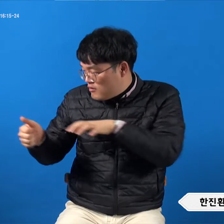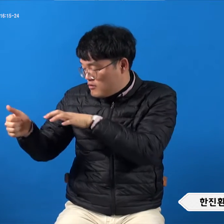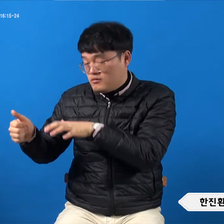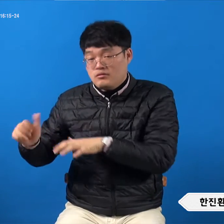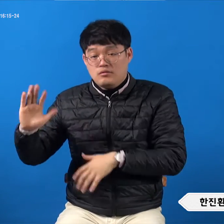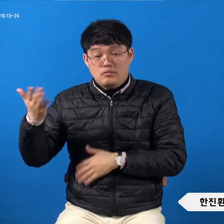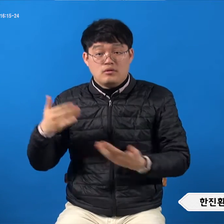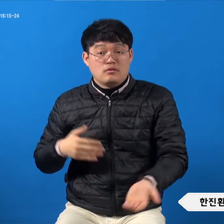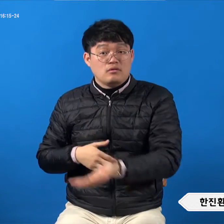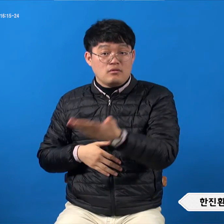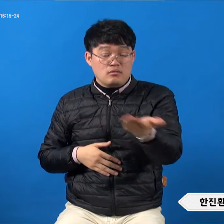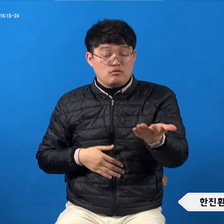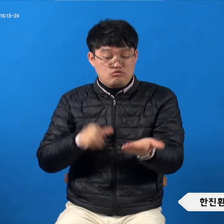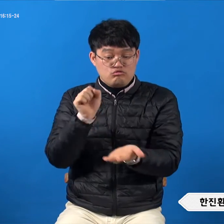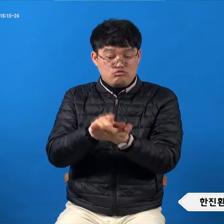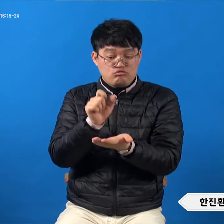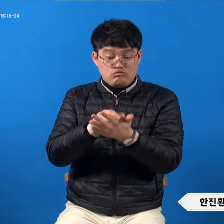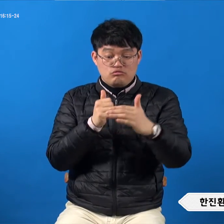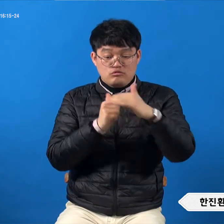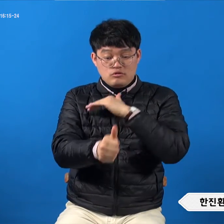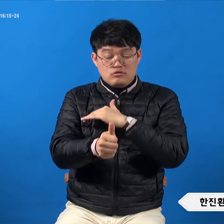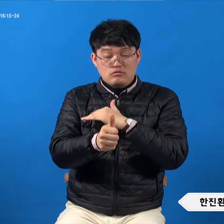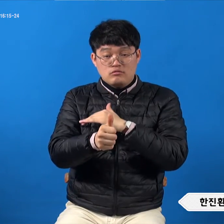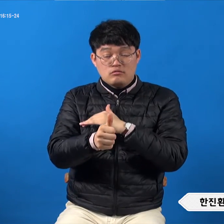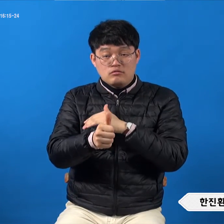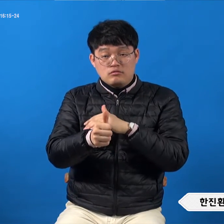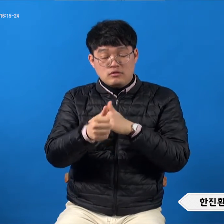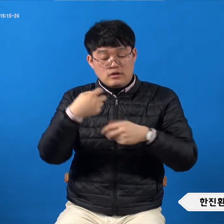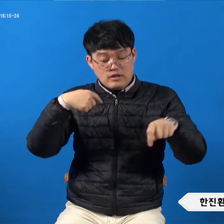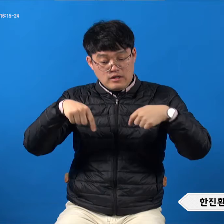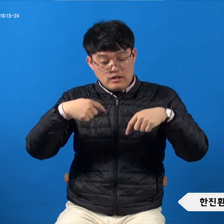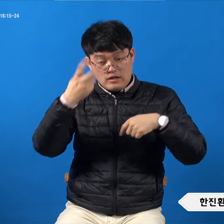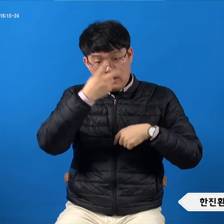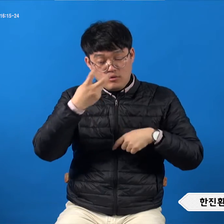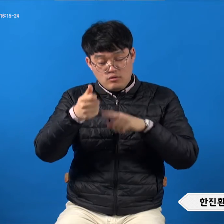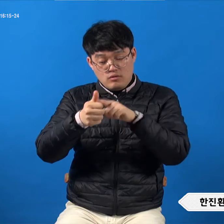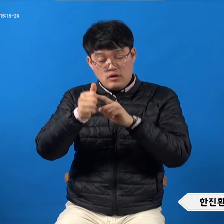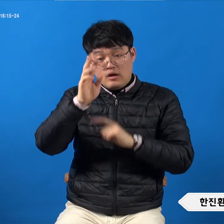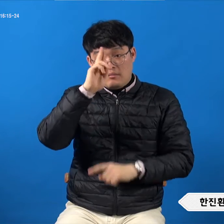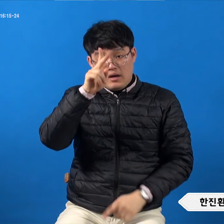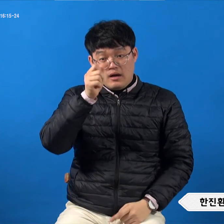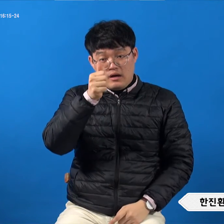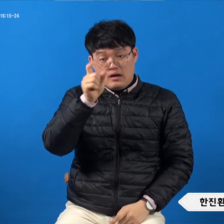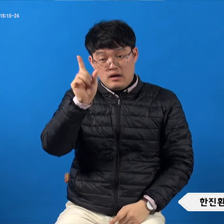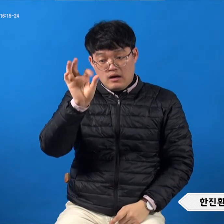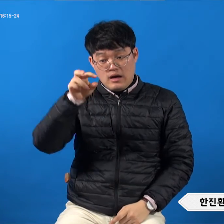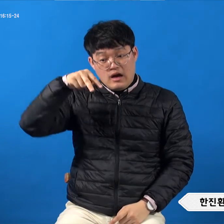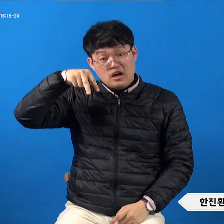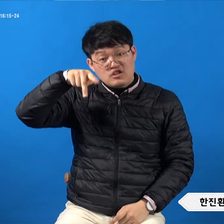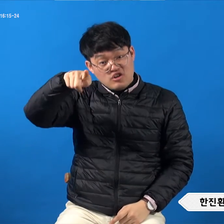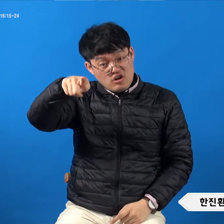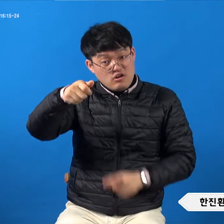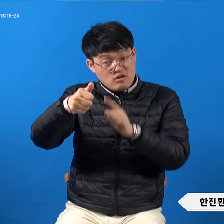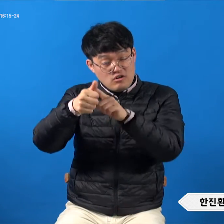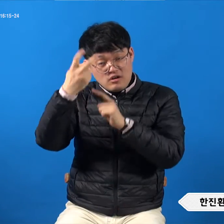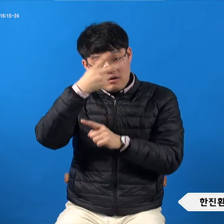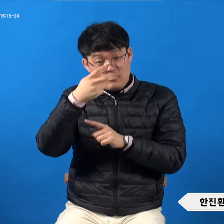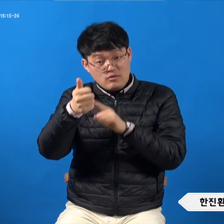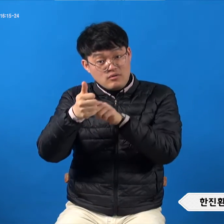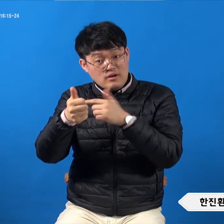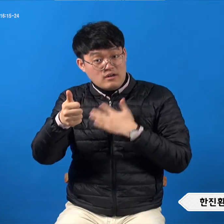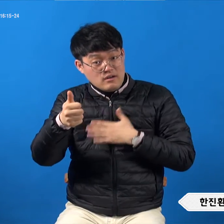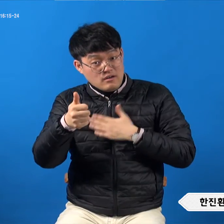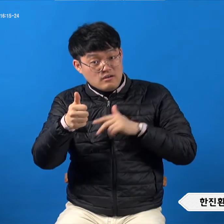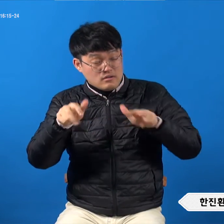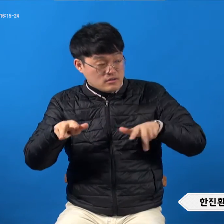바캉스 보십시오. 선수들을 진짜로 좋아하는 것 같지 않습니까? 요즘 뭐 보도되는 거 보면 그냥 어깨동무도 하고